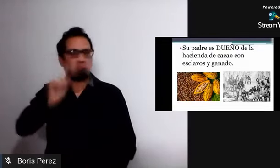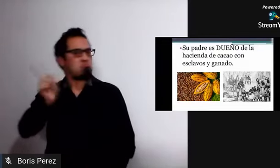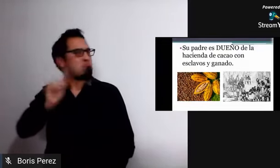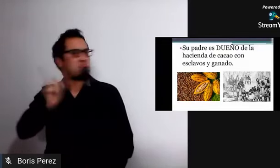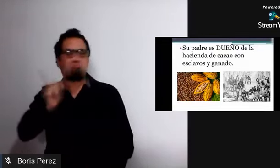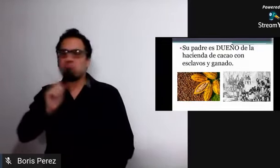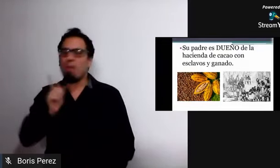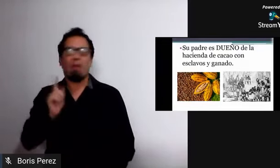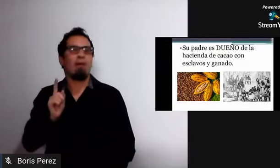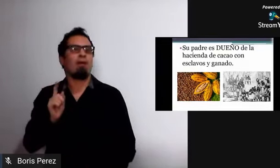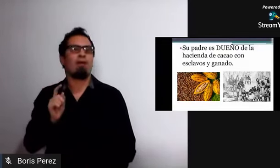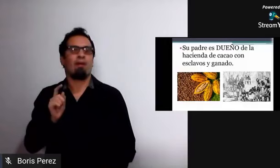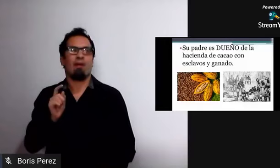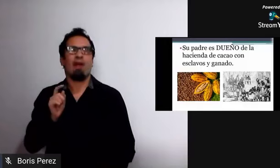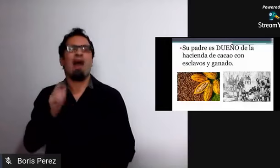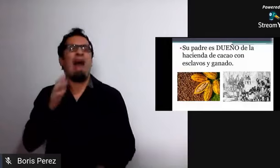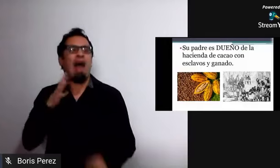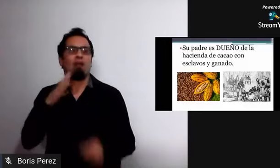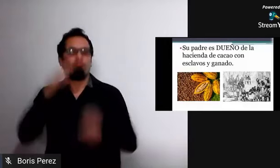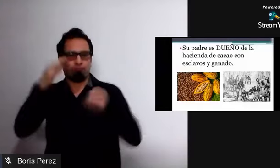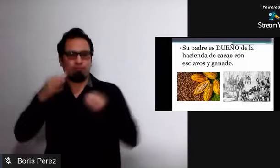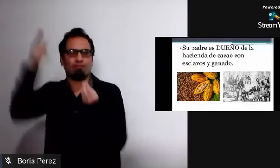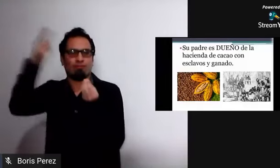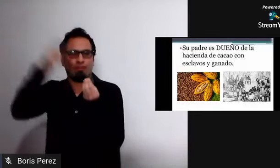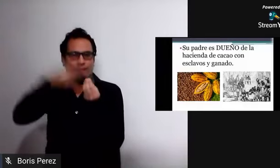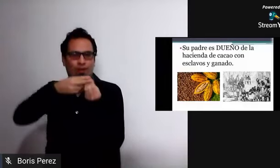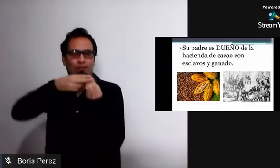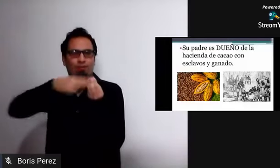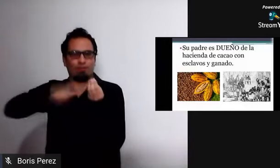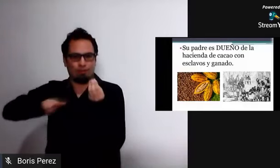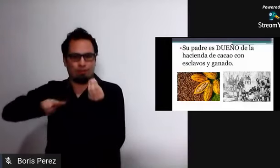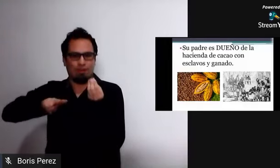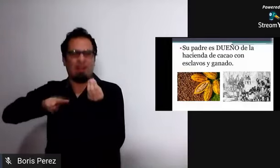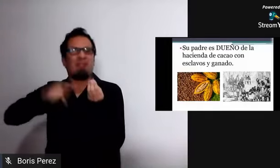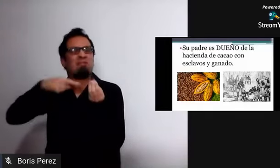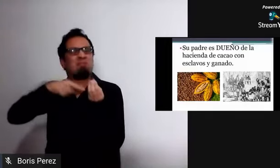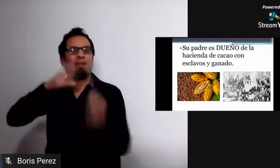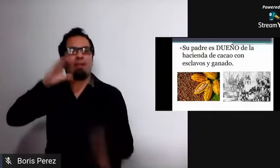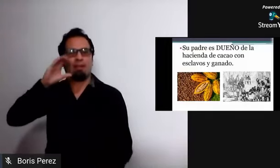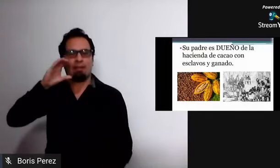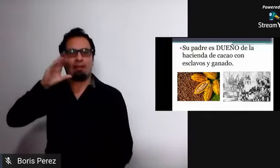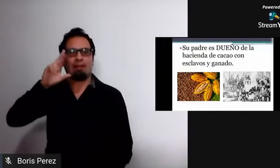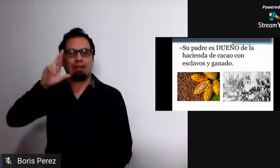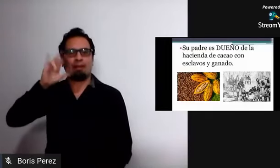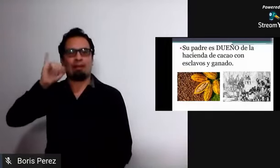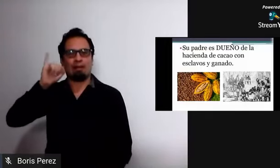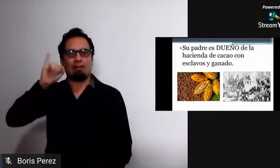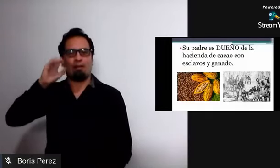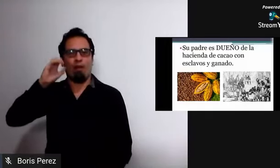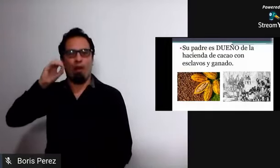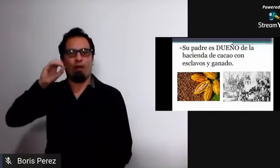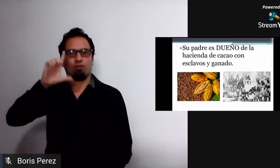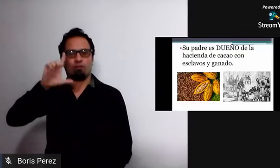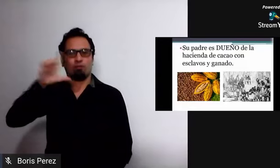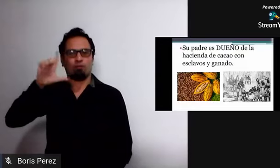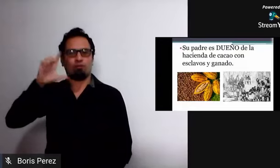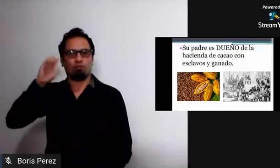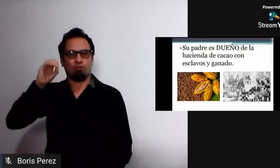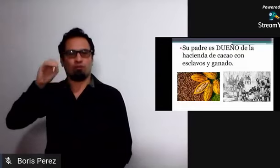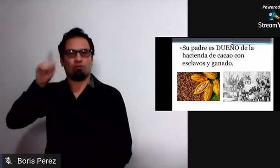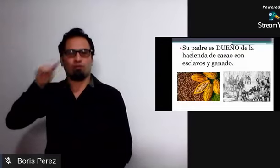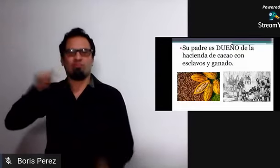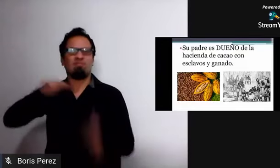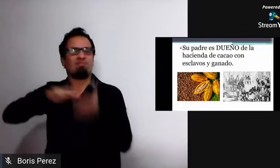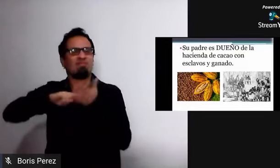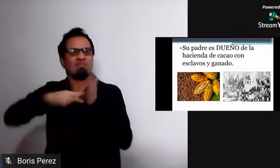cuando nace Francisco José de Paula Santander, él no nace, digamos, de